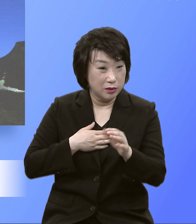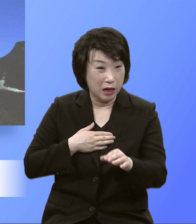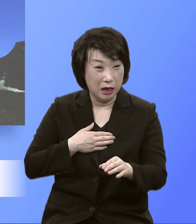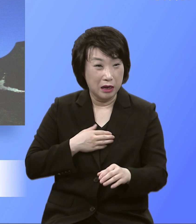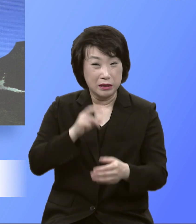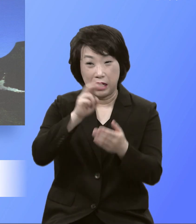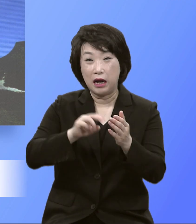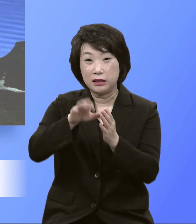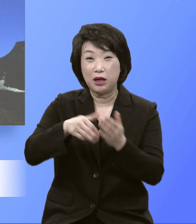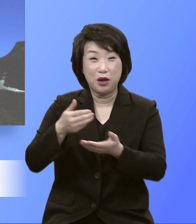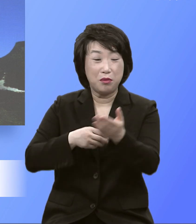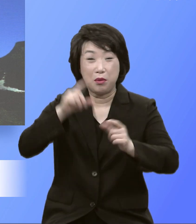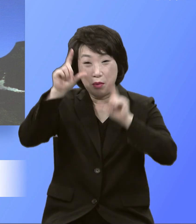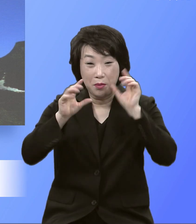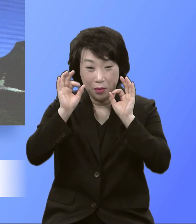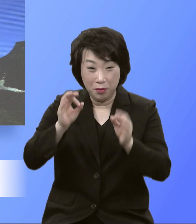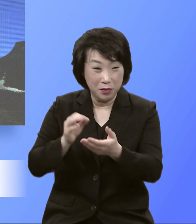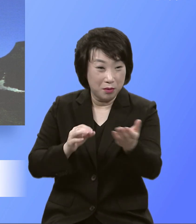좋으신